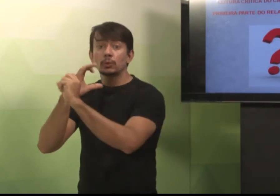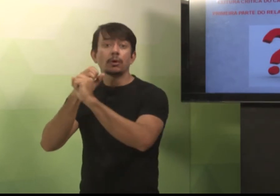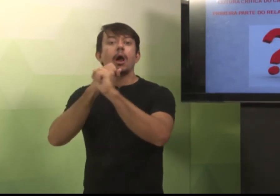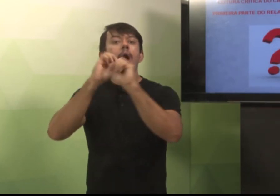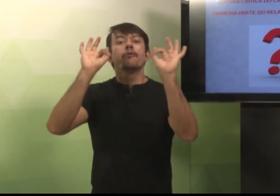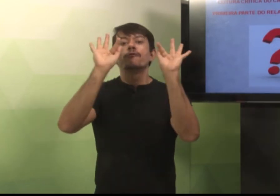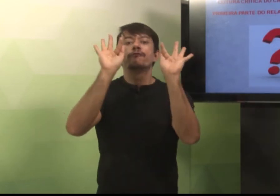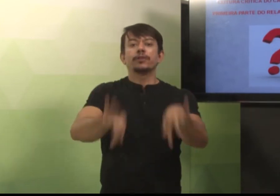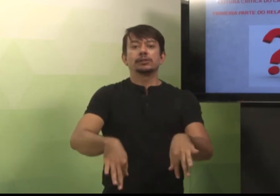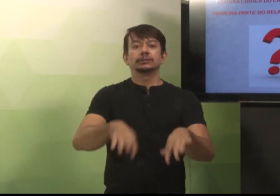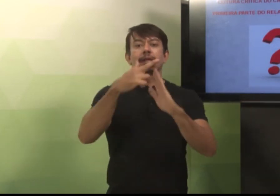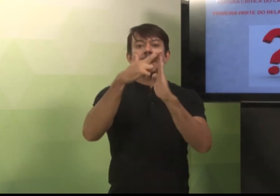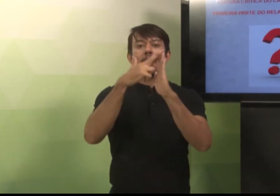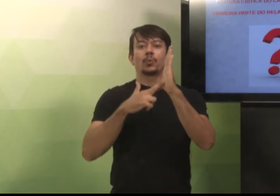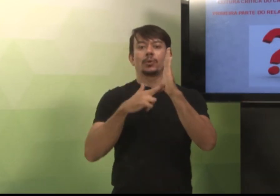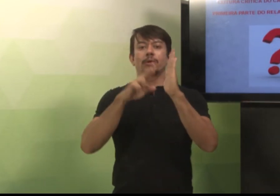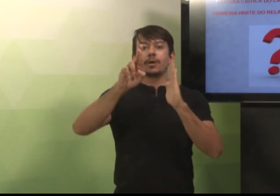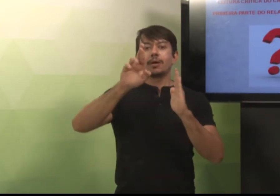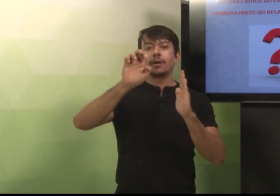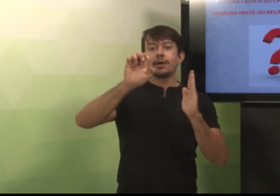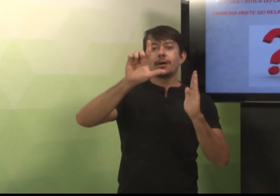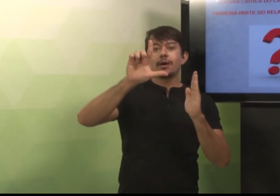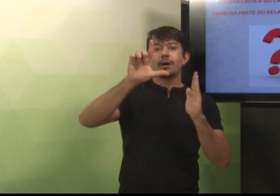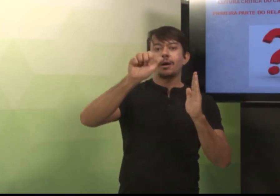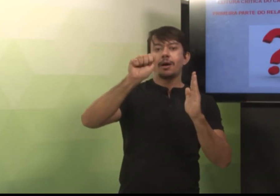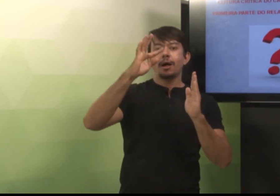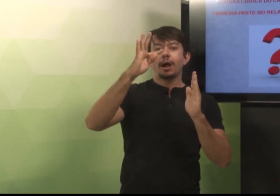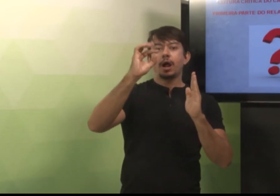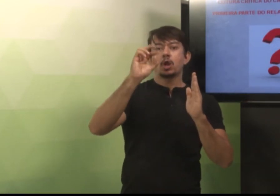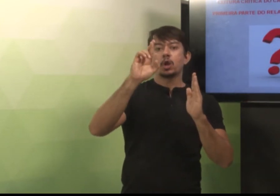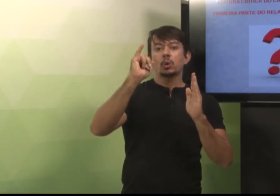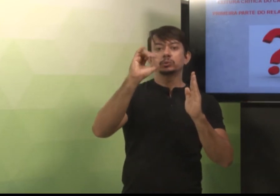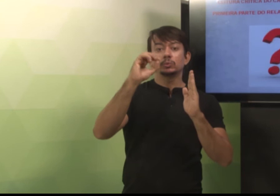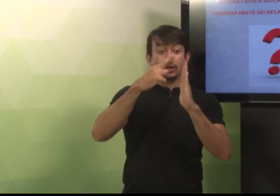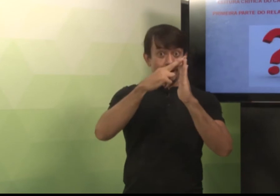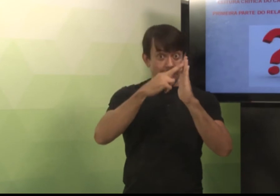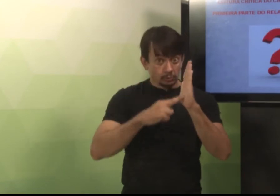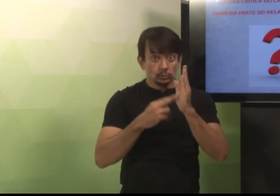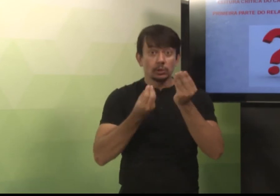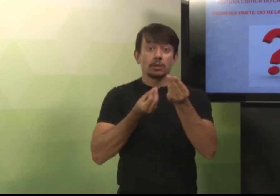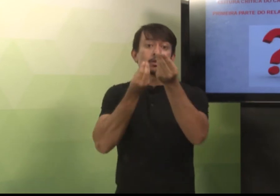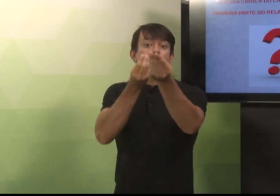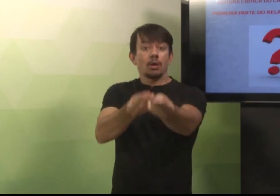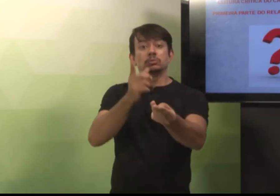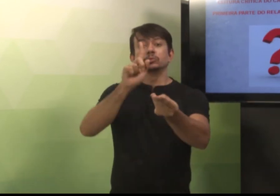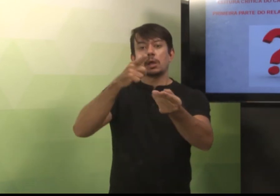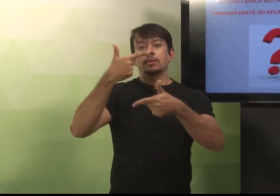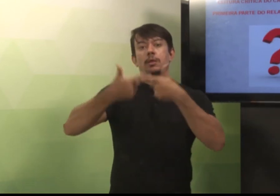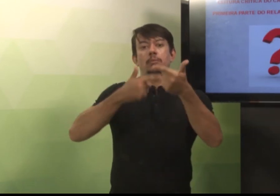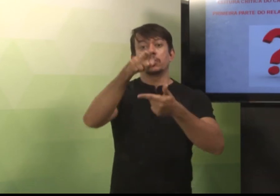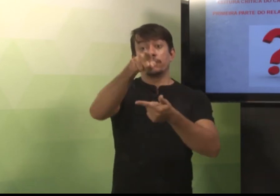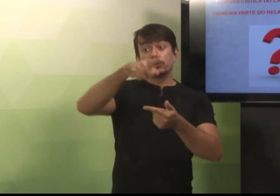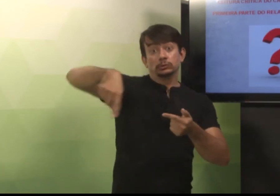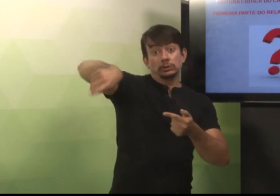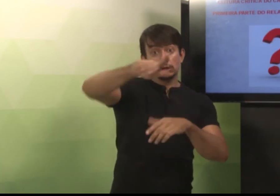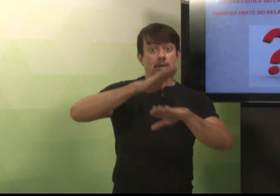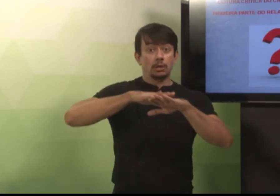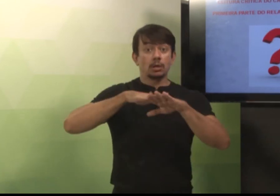3. Ao término dos 3, você finaliza o seu relatório e entrega o